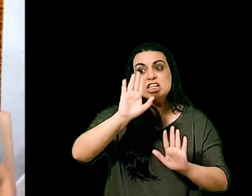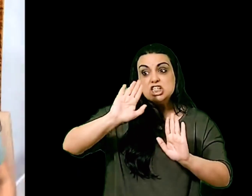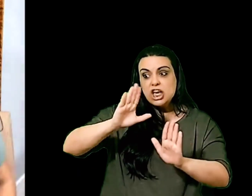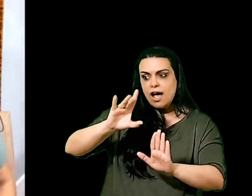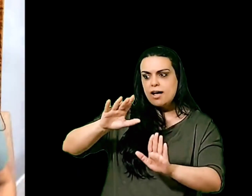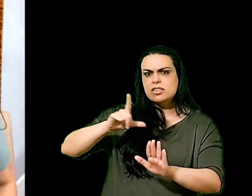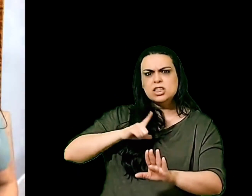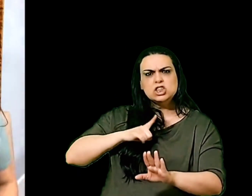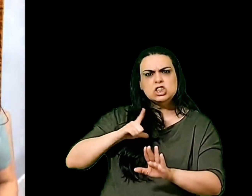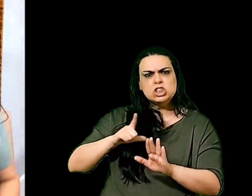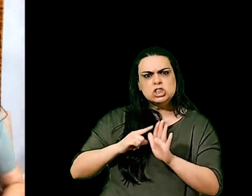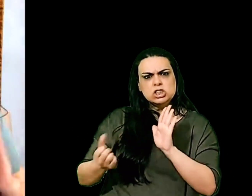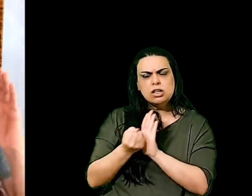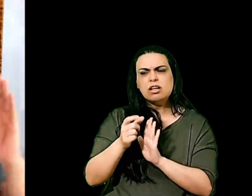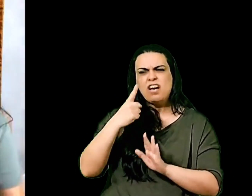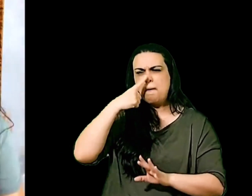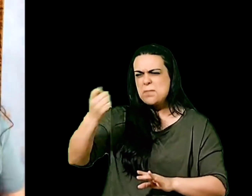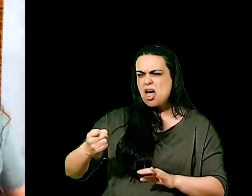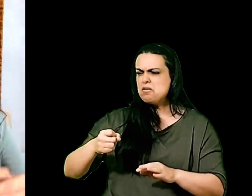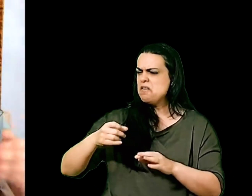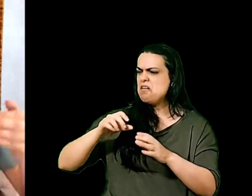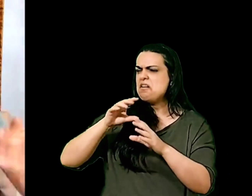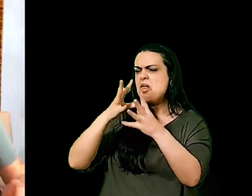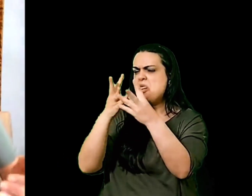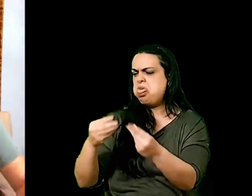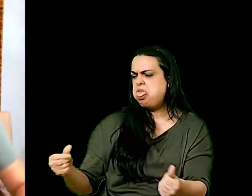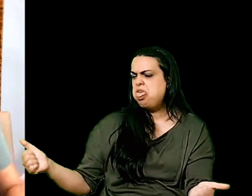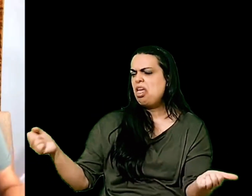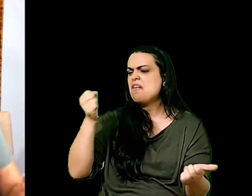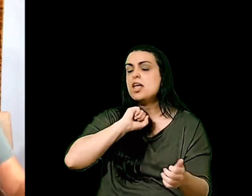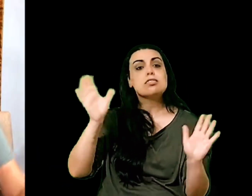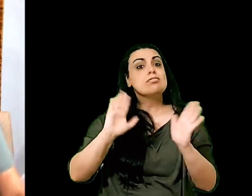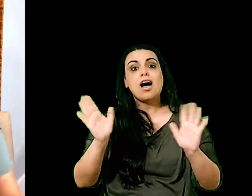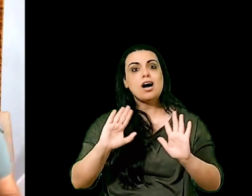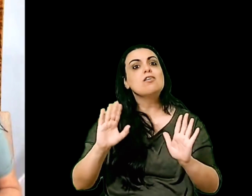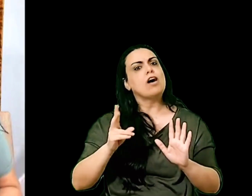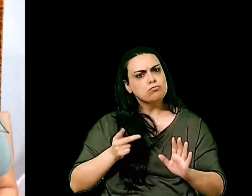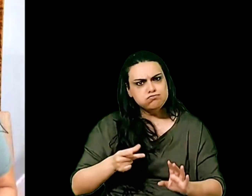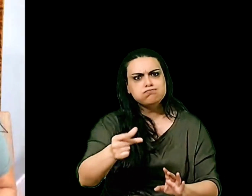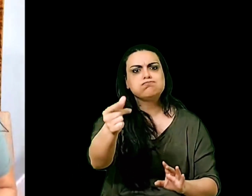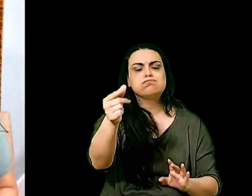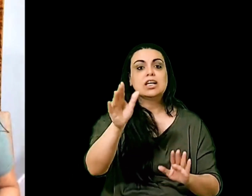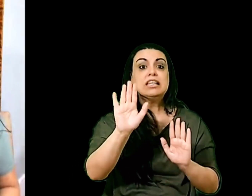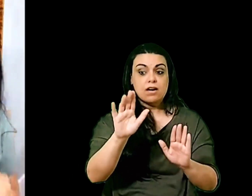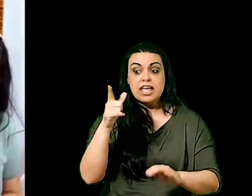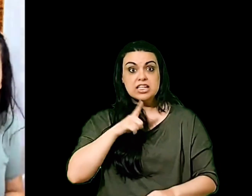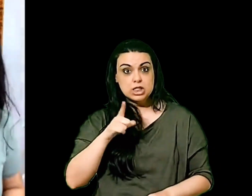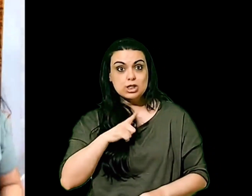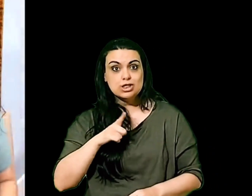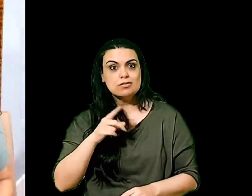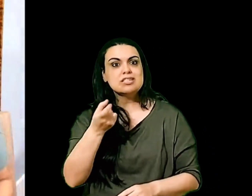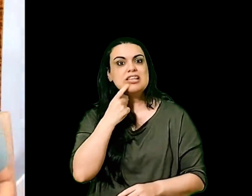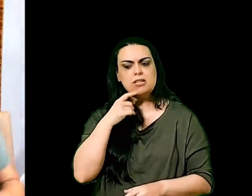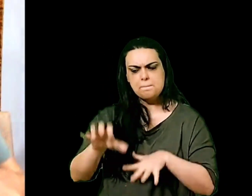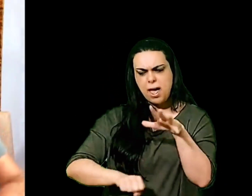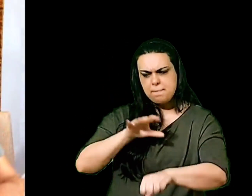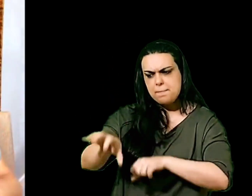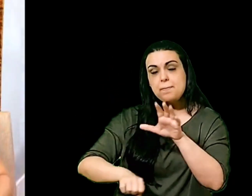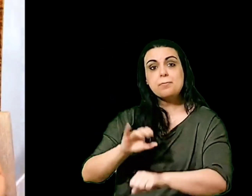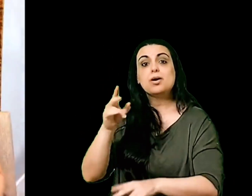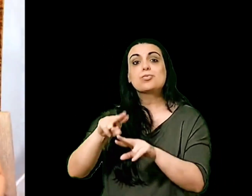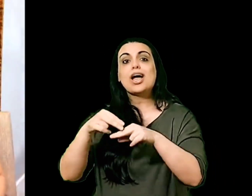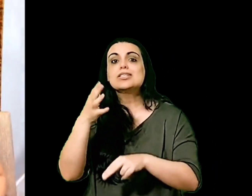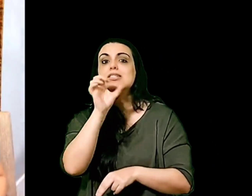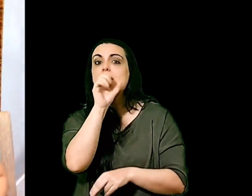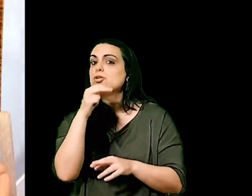apodrecer o que você já tinha. No 6º dia, eles tinham autorização para colher dobrado o maná, porque no sábado não podia trabalhar,